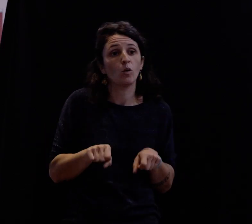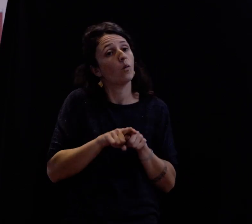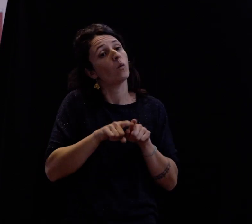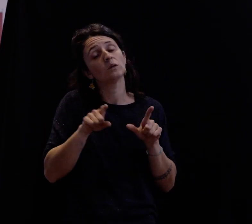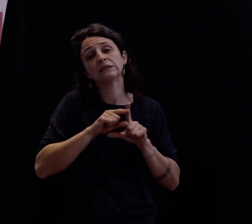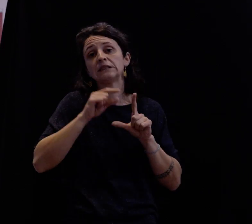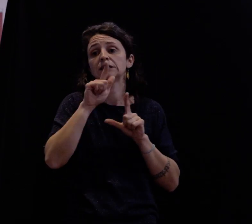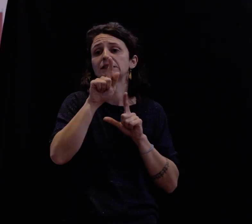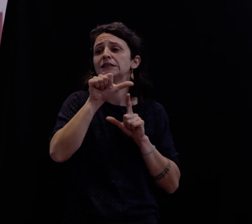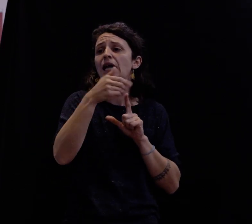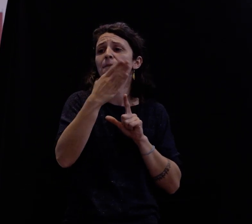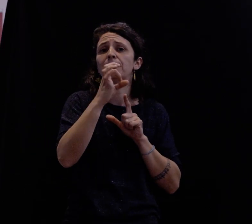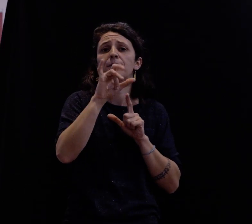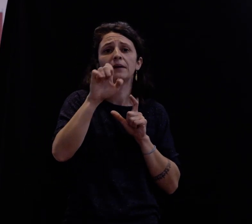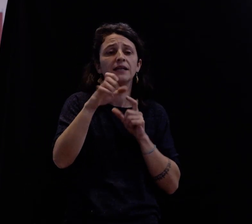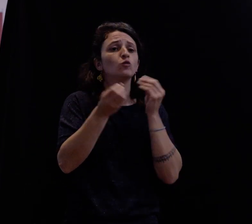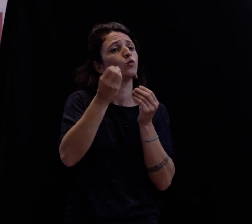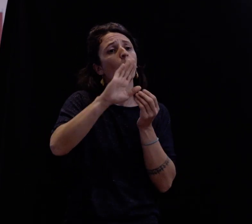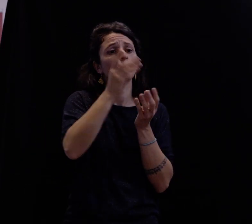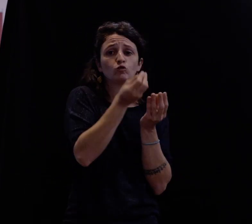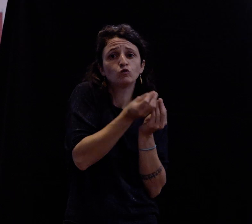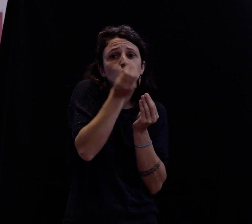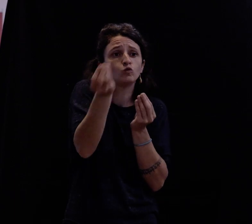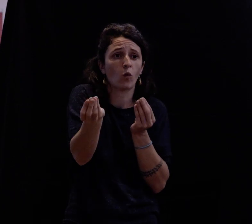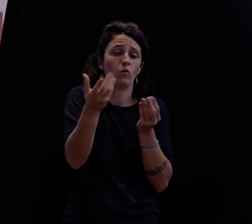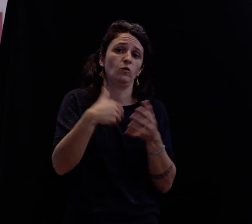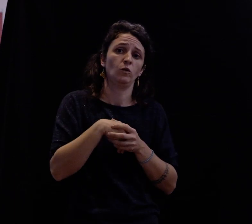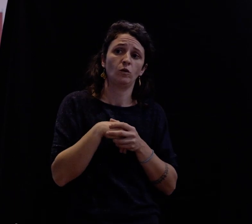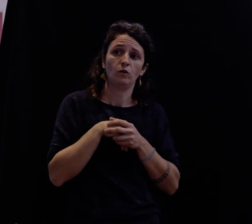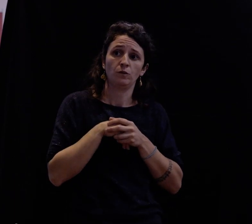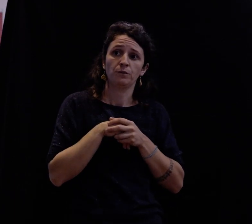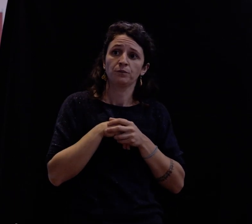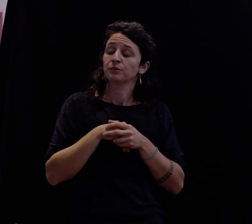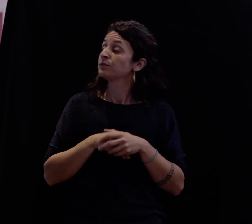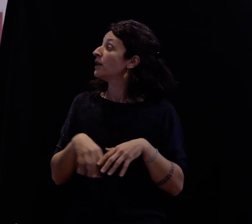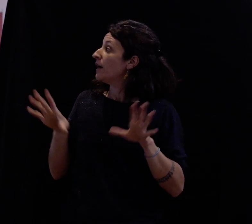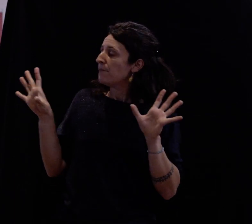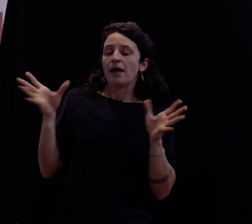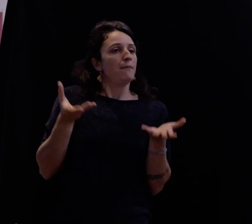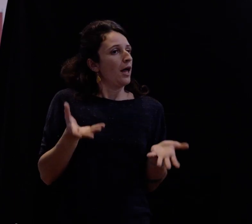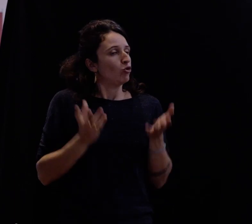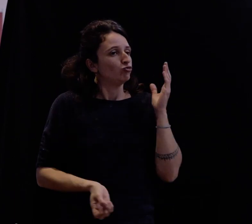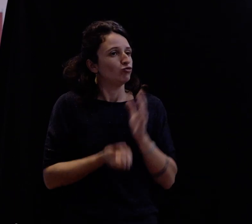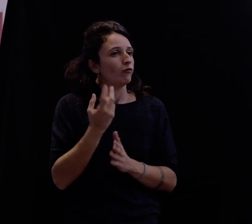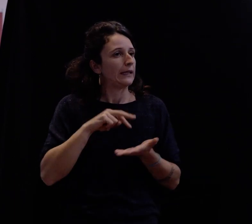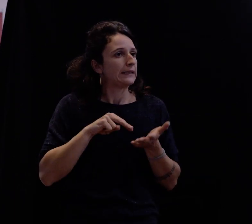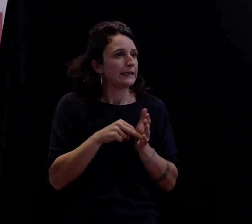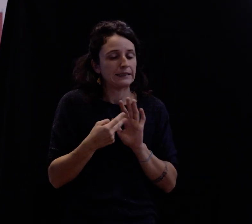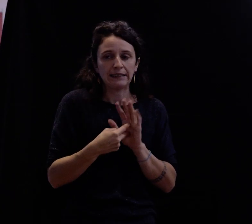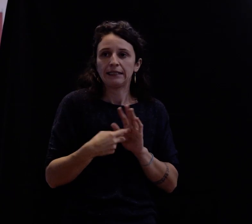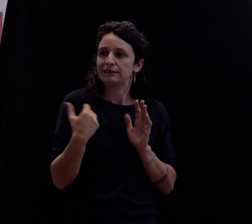d'embryons. Mais maintenant, on a une nouvelle technique qui est assez récente et qui est peut-être même pas encore